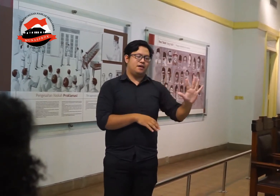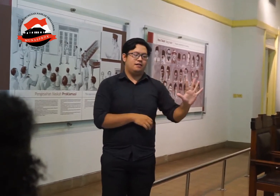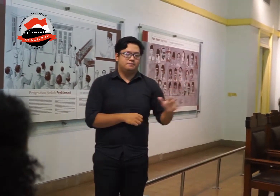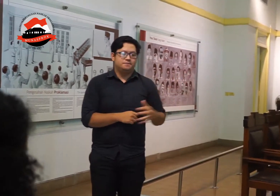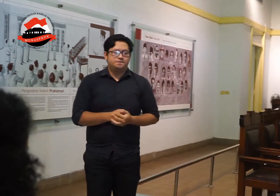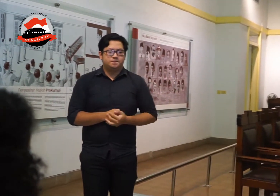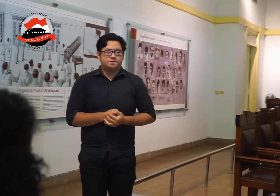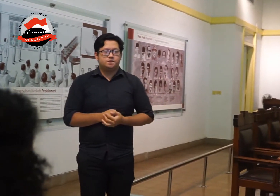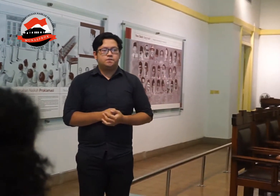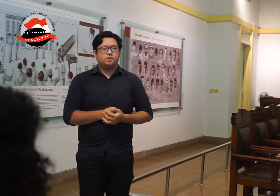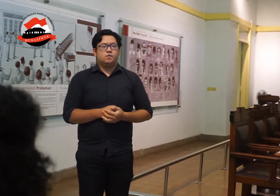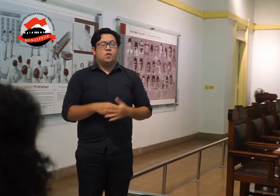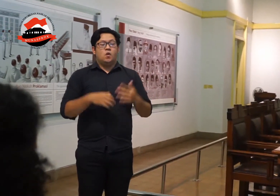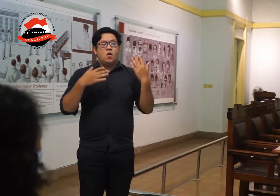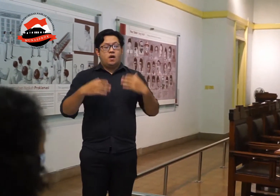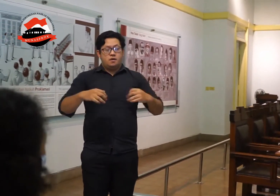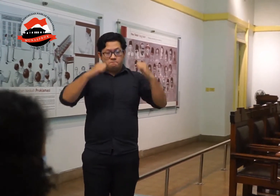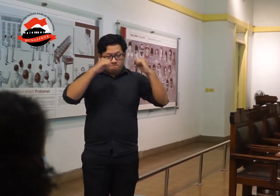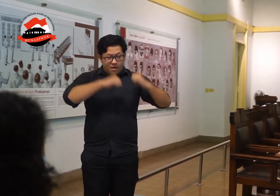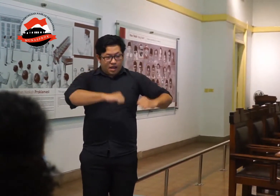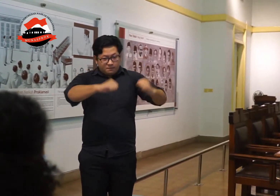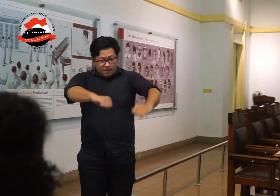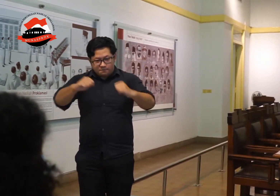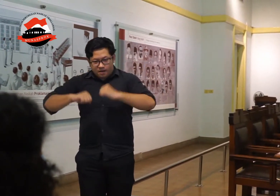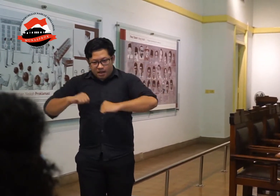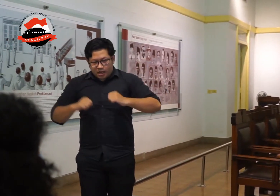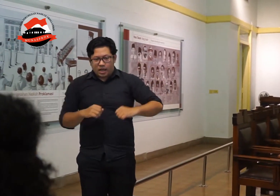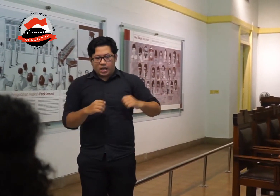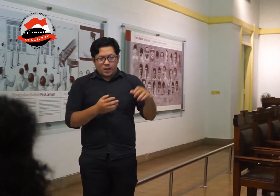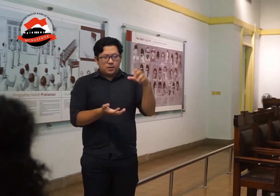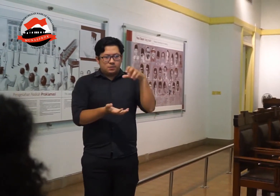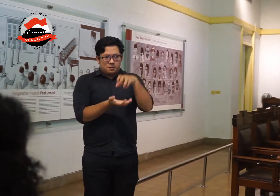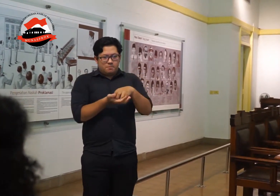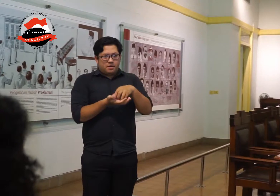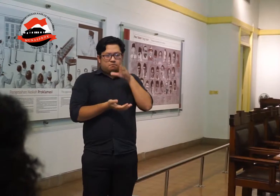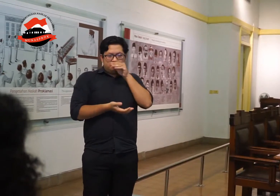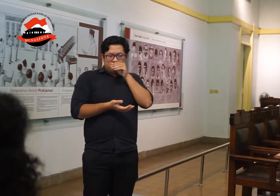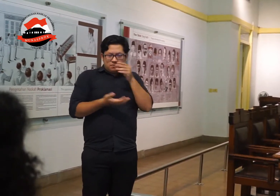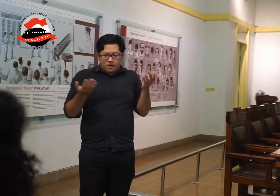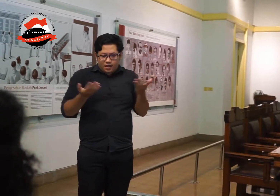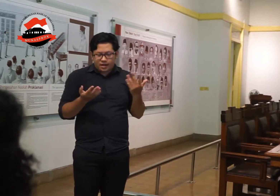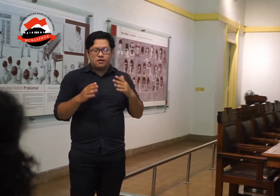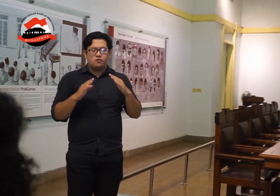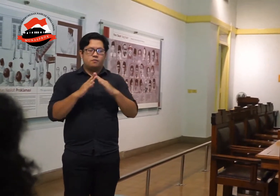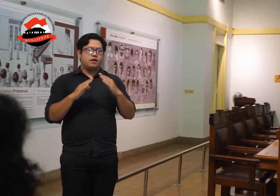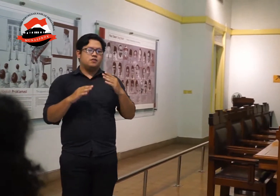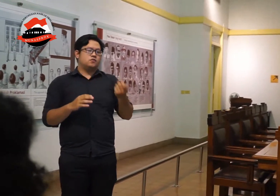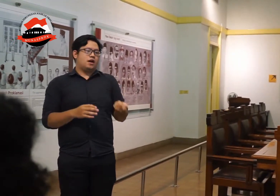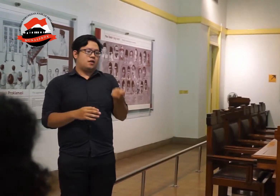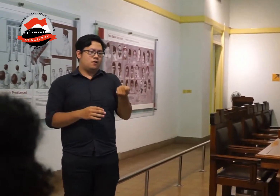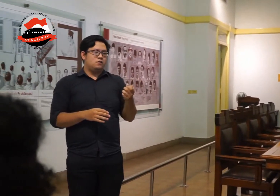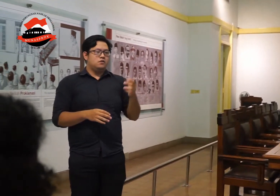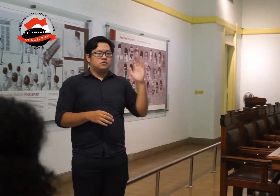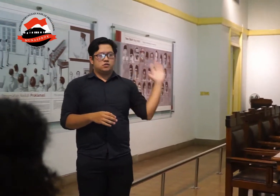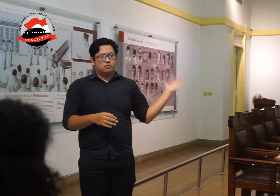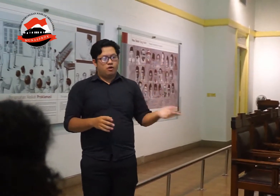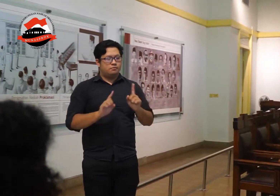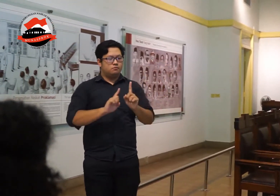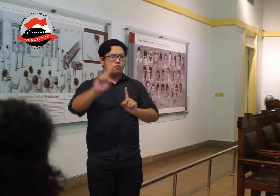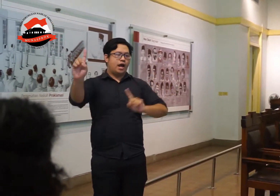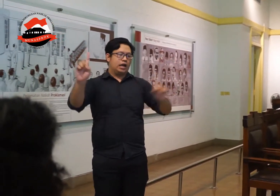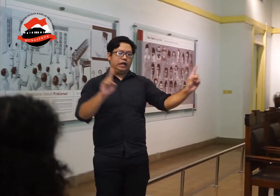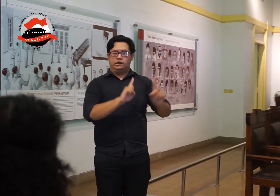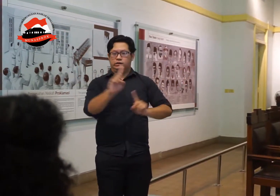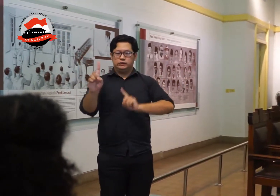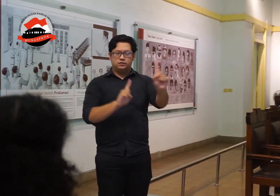setelah disepakati tempat pembacaan naskah proklamasi di rumah Bung Karno, seluruh yang hadir membubarkan diri dan